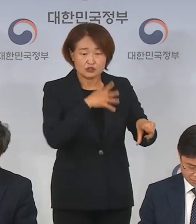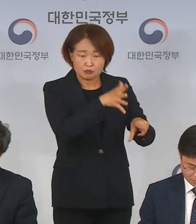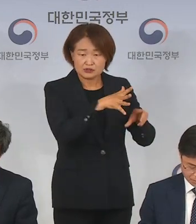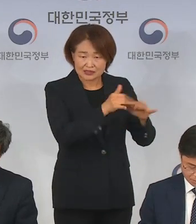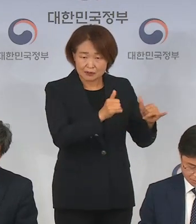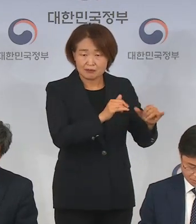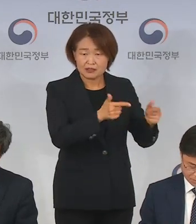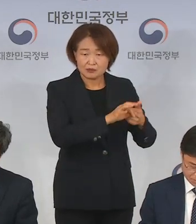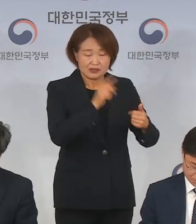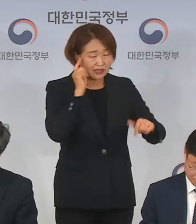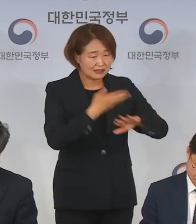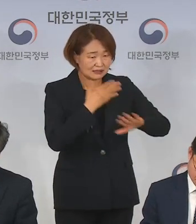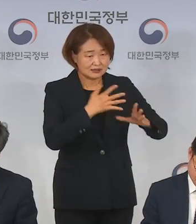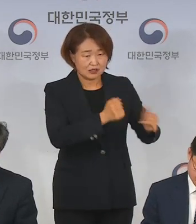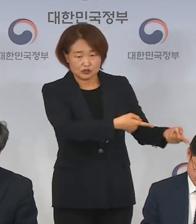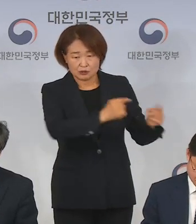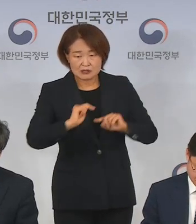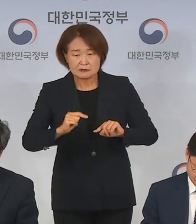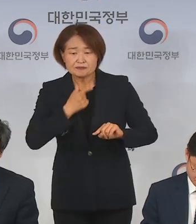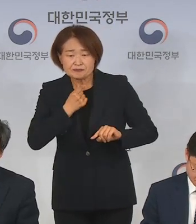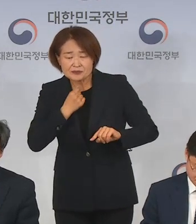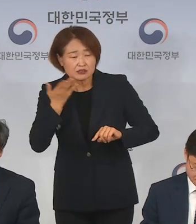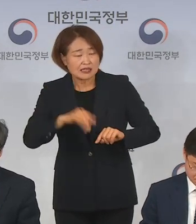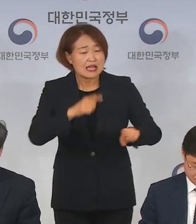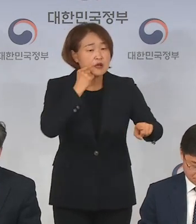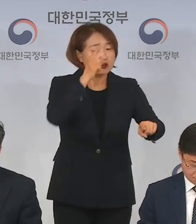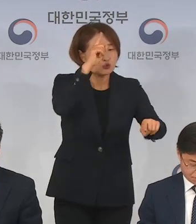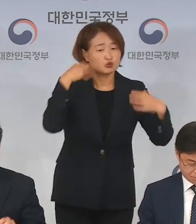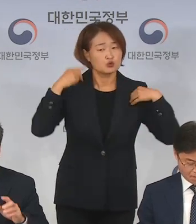일본이 반대해서 그렇게 된 것인지 확인해 주십시오.